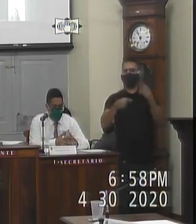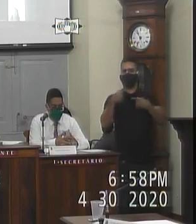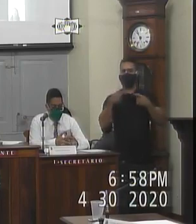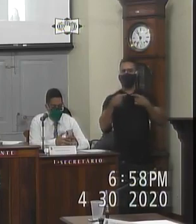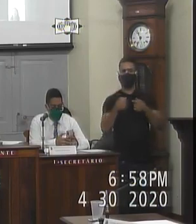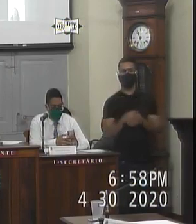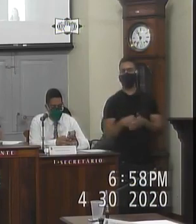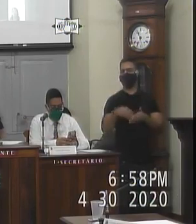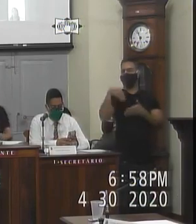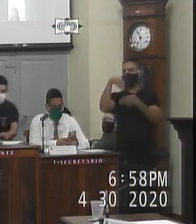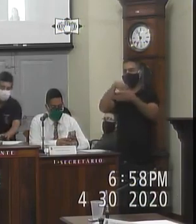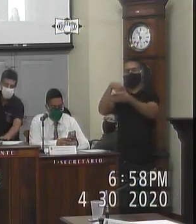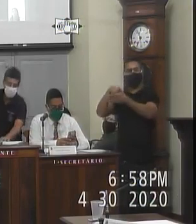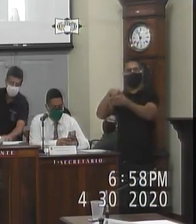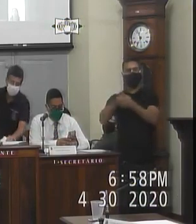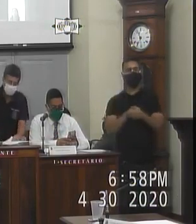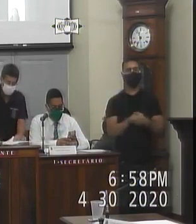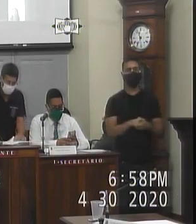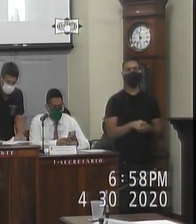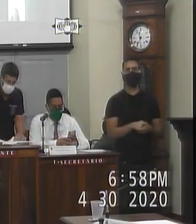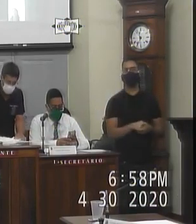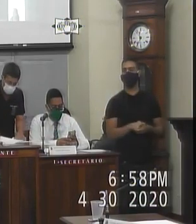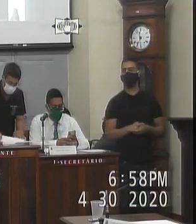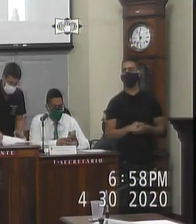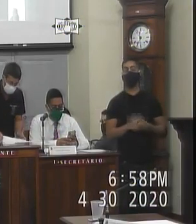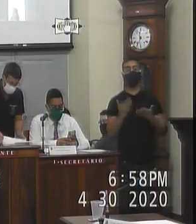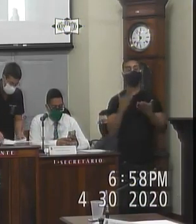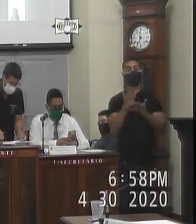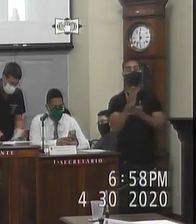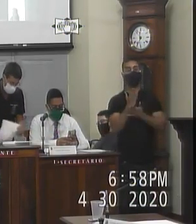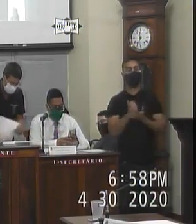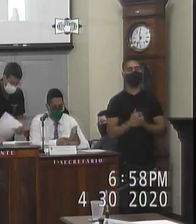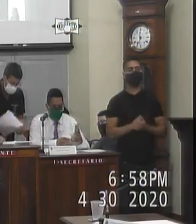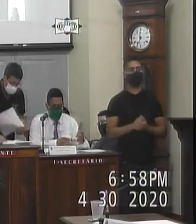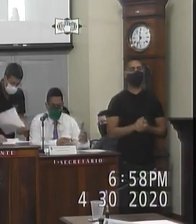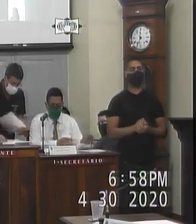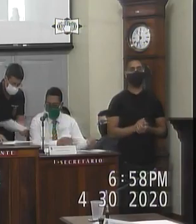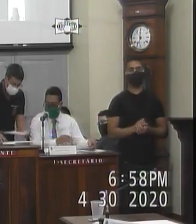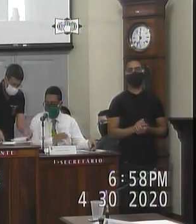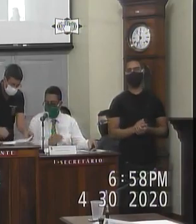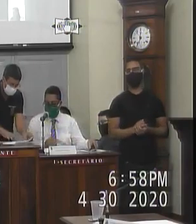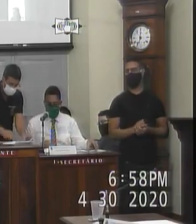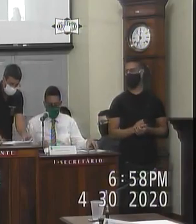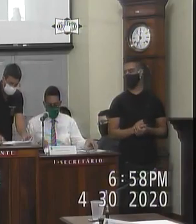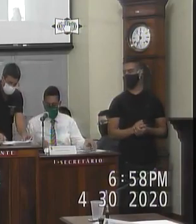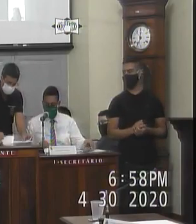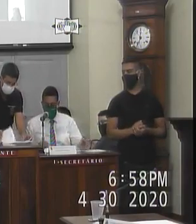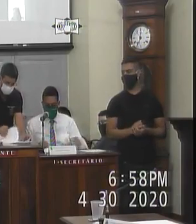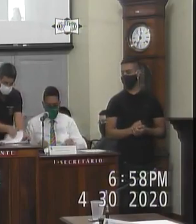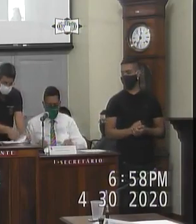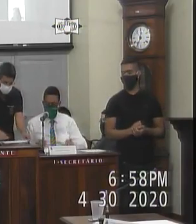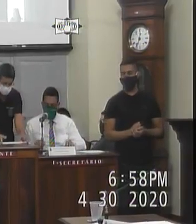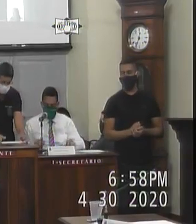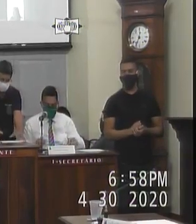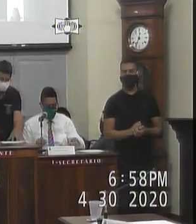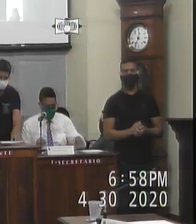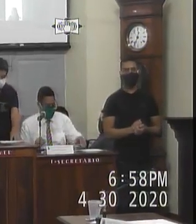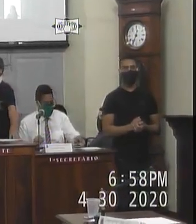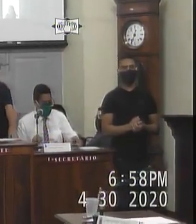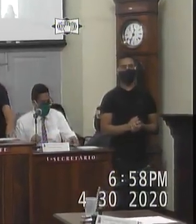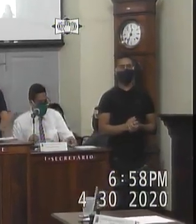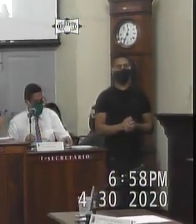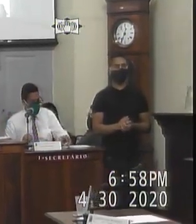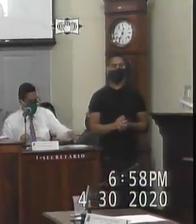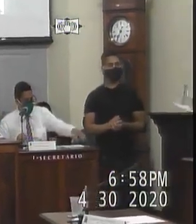discutir em votação. Aprovado. Vamos agora para a leitura das indicações.